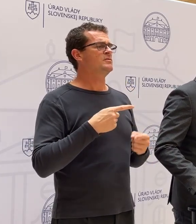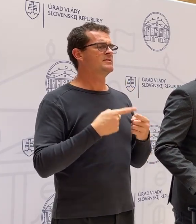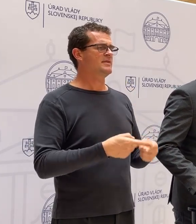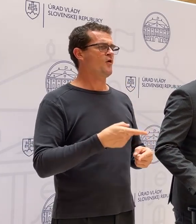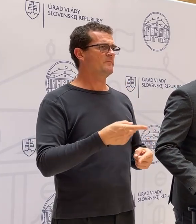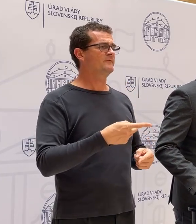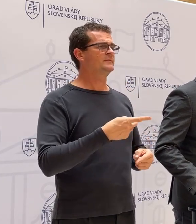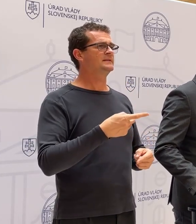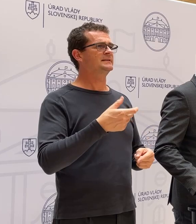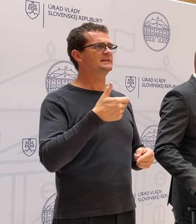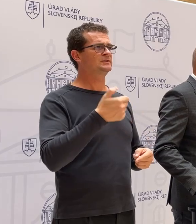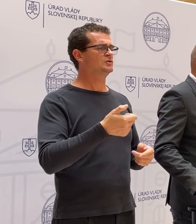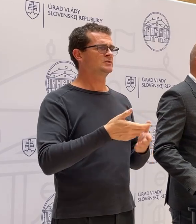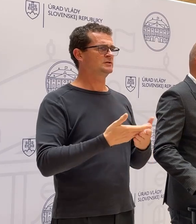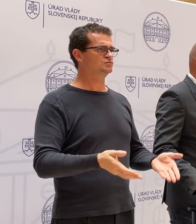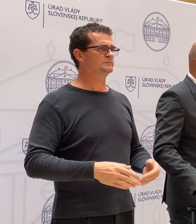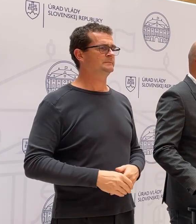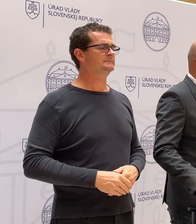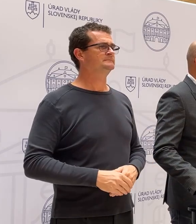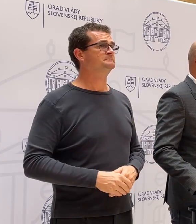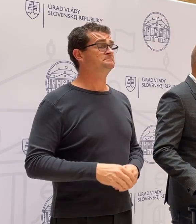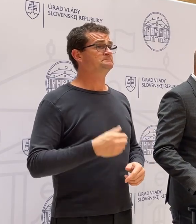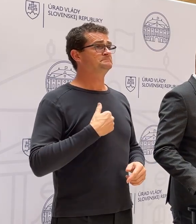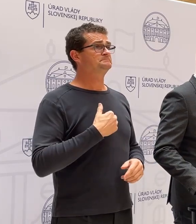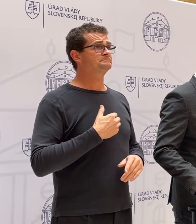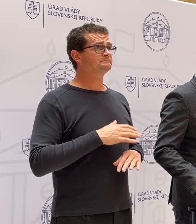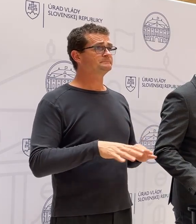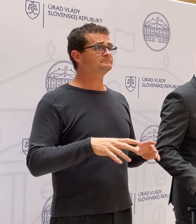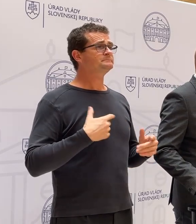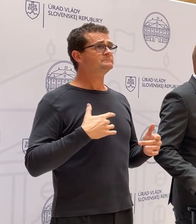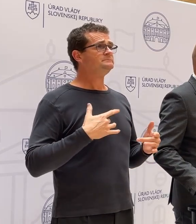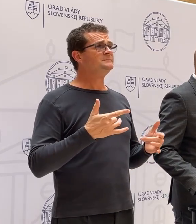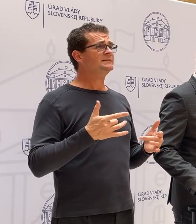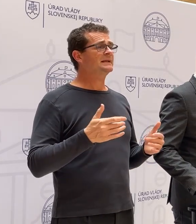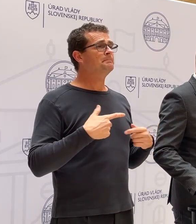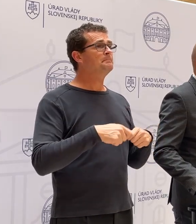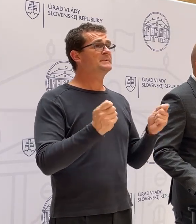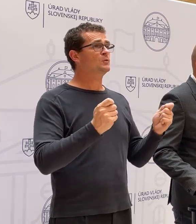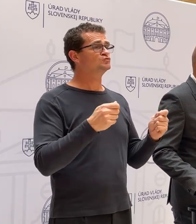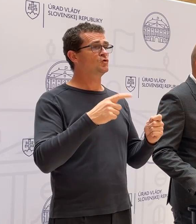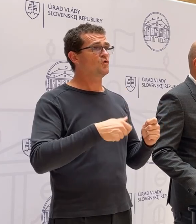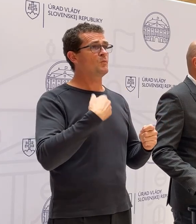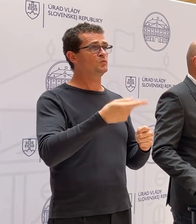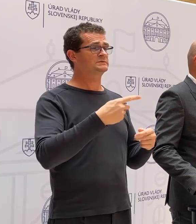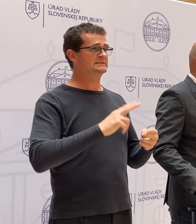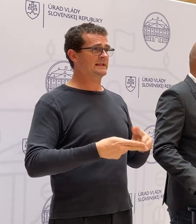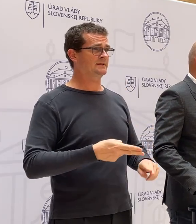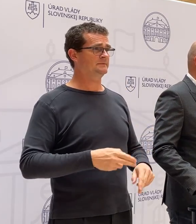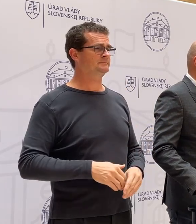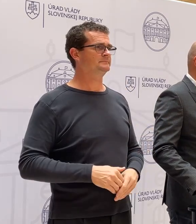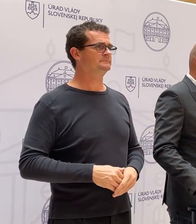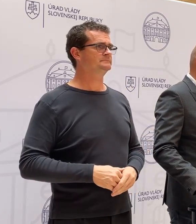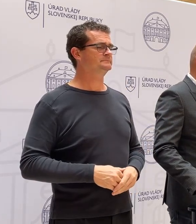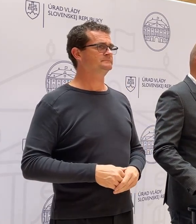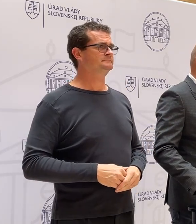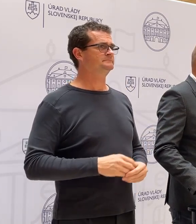neovplyvní, jeden týždeň neovplyvní vôbec nič. Lebo my sme neodsunuli, my sme ich prerušili do budúcej stredy.